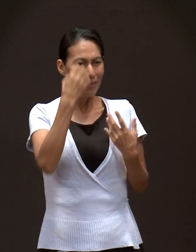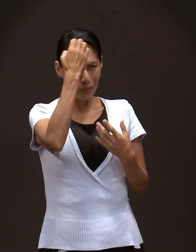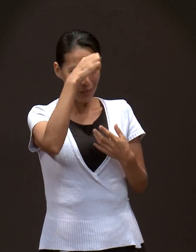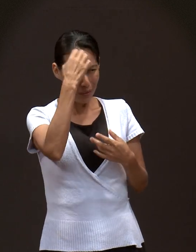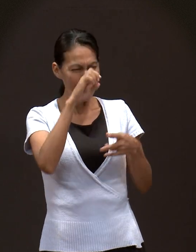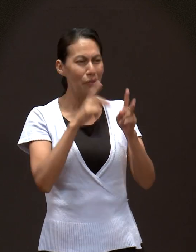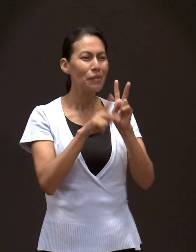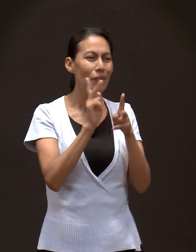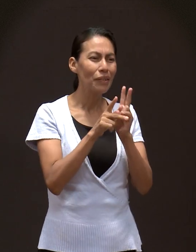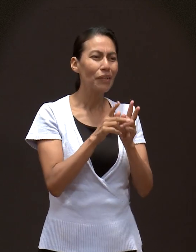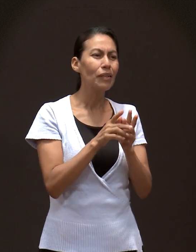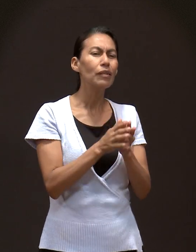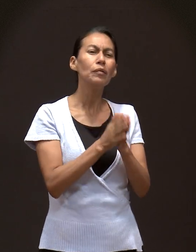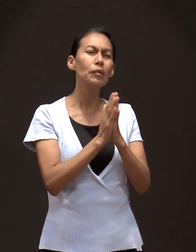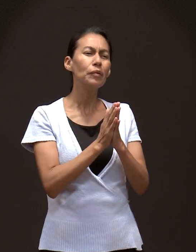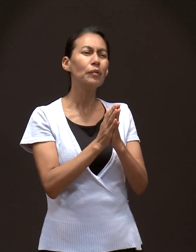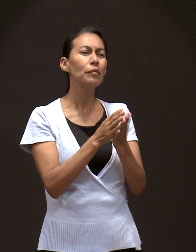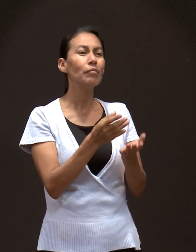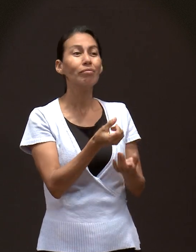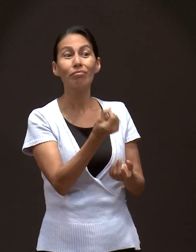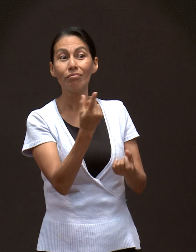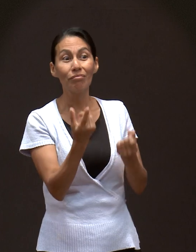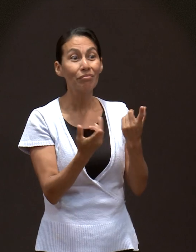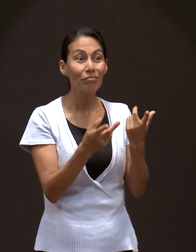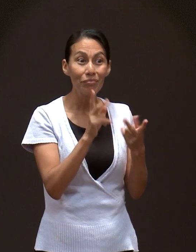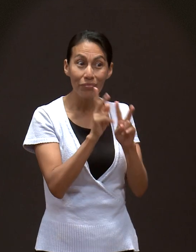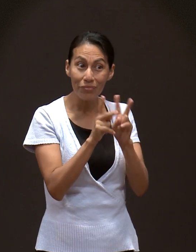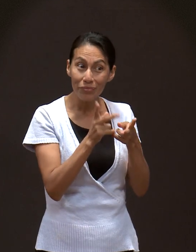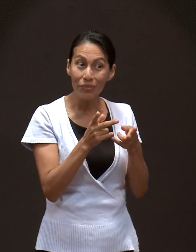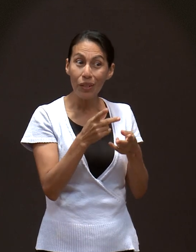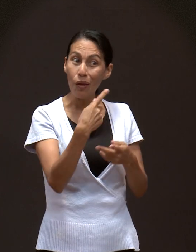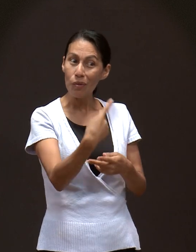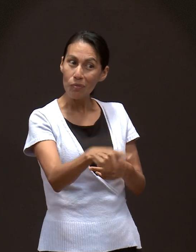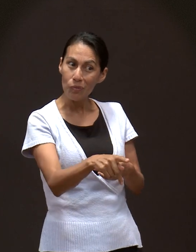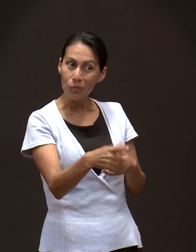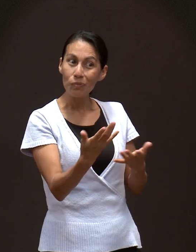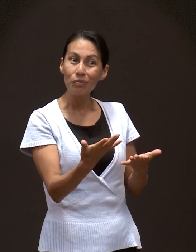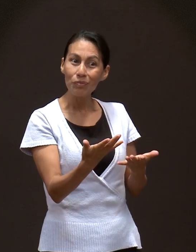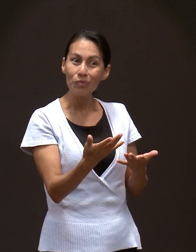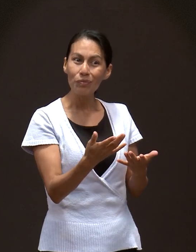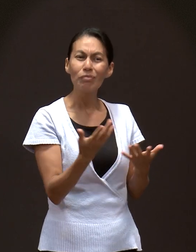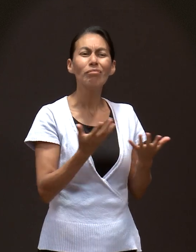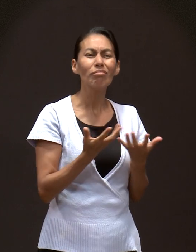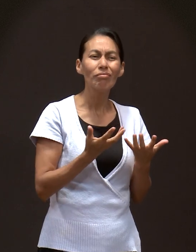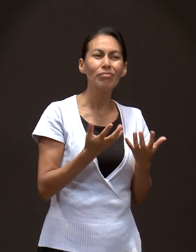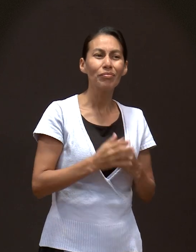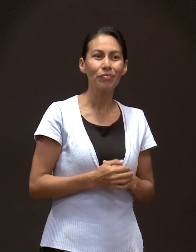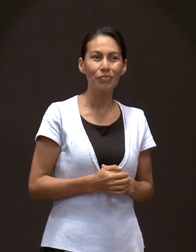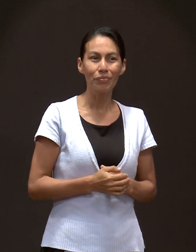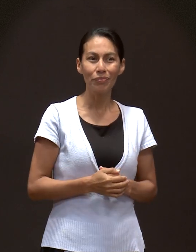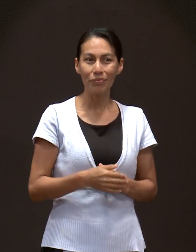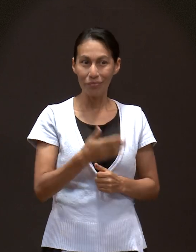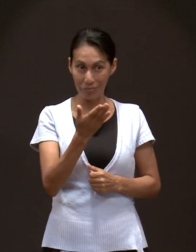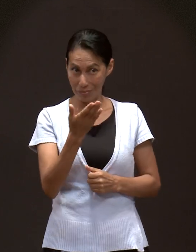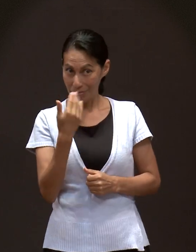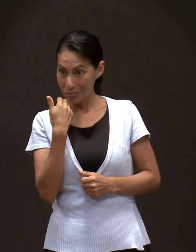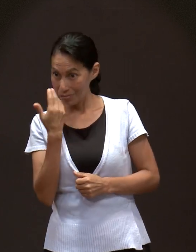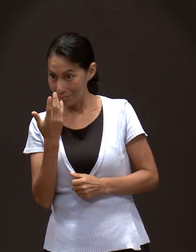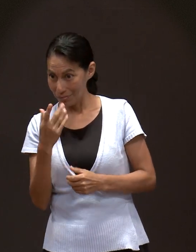oración. Gracias. Sí, por favor. Cuéntenos algo de ustedes. Cuéntenos de dónde son, qué hacen.